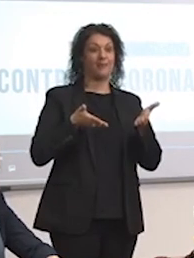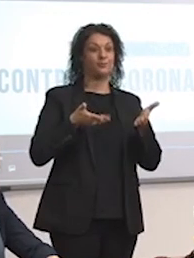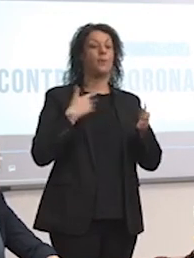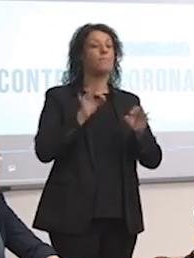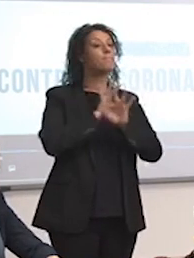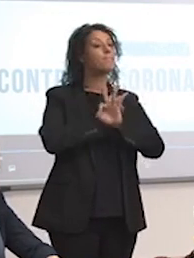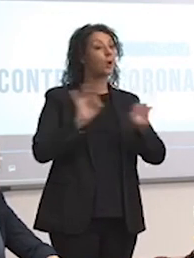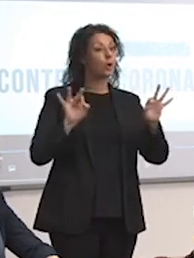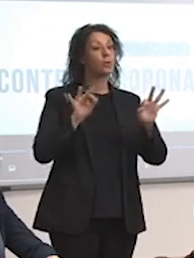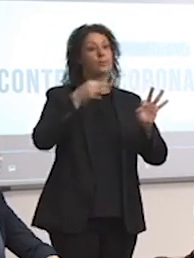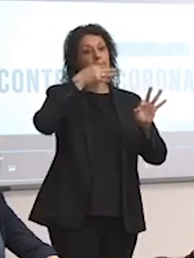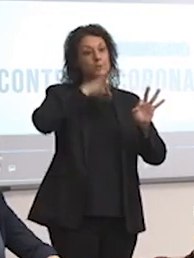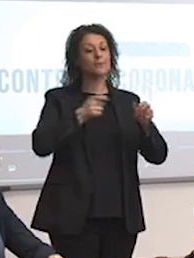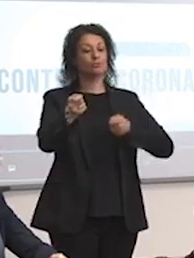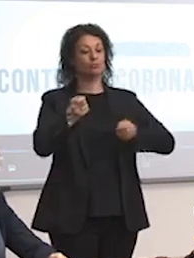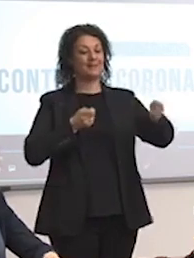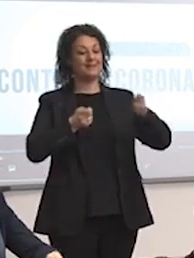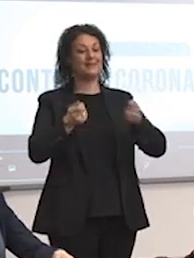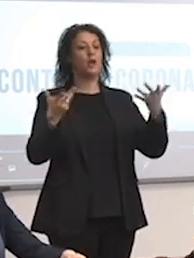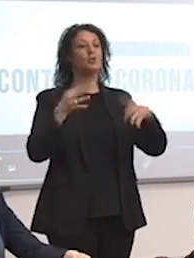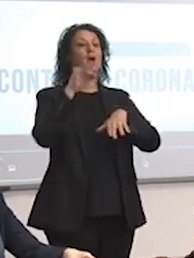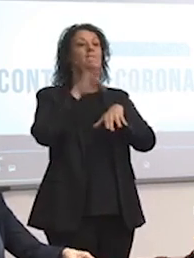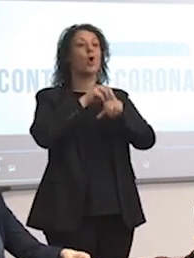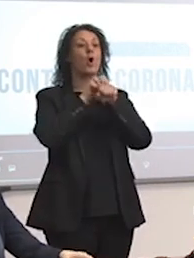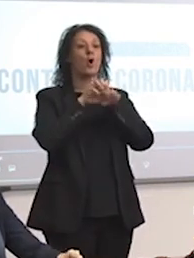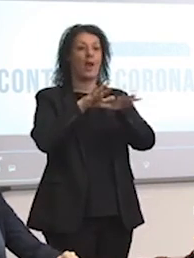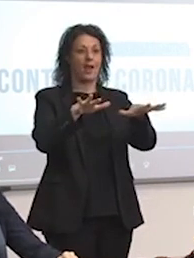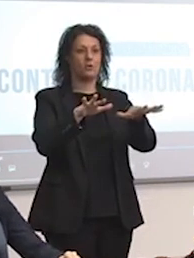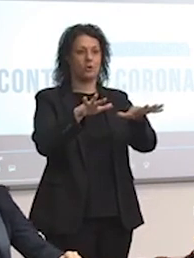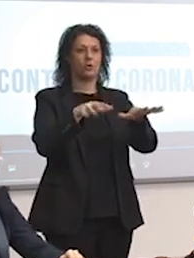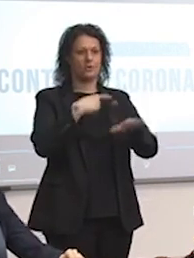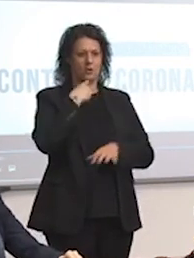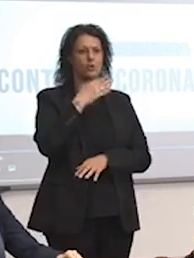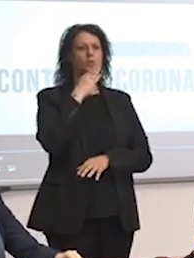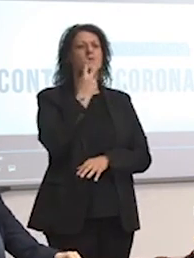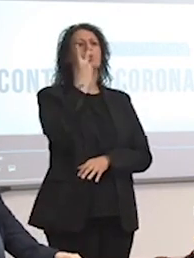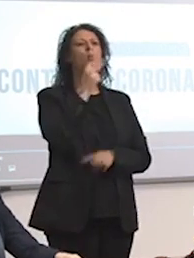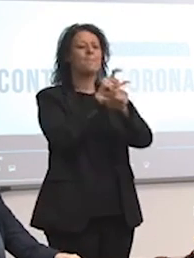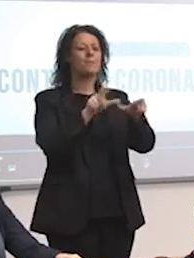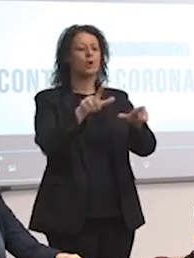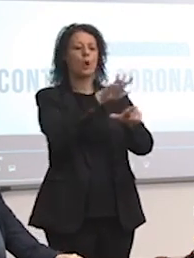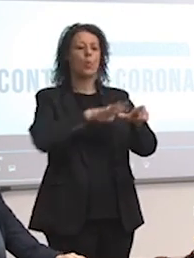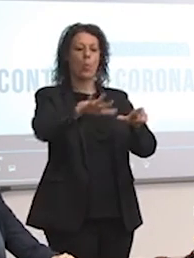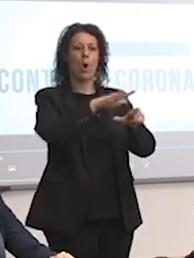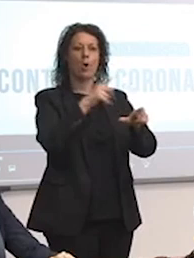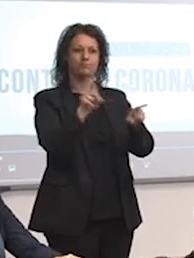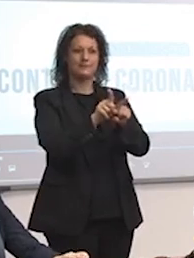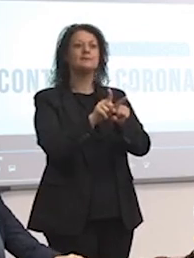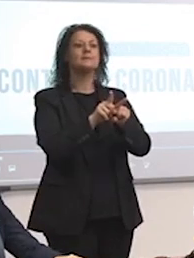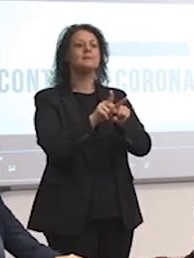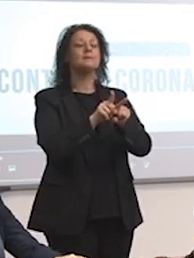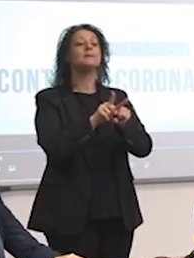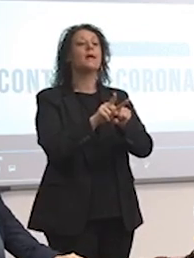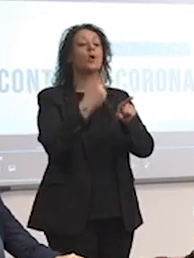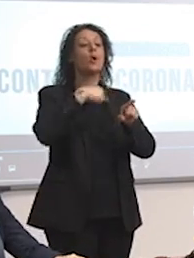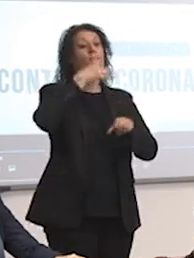dottoressa Russo, perché il focolaio per noi sono due persone conviventi o comunque che vivono da vicino, e quindi lavorare sui microfocolai e